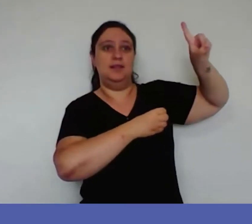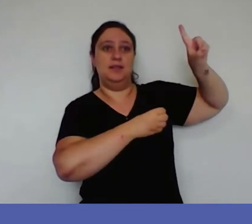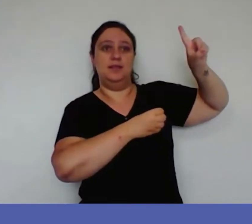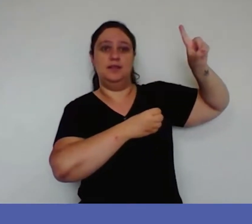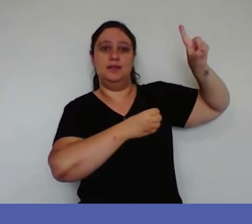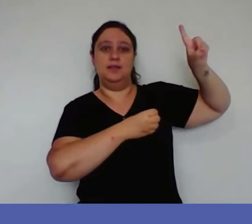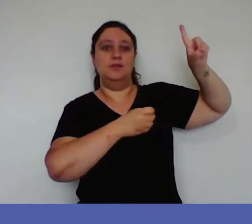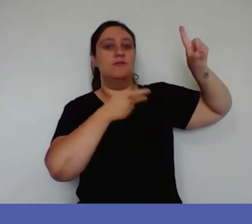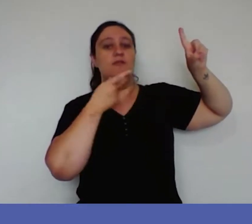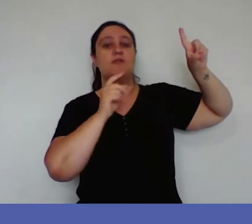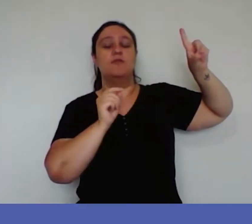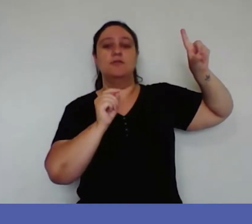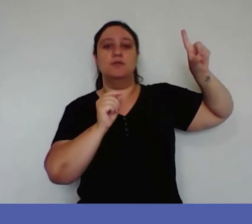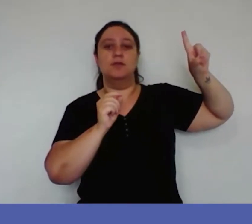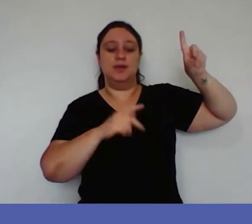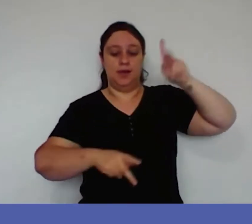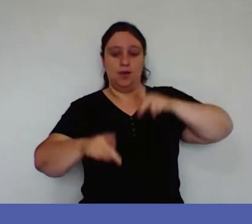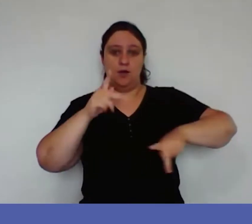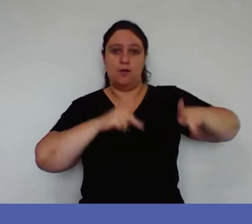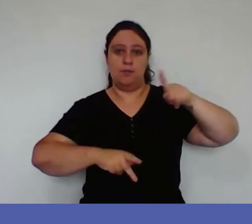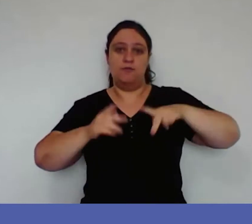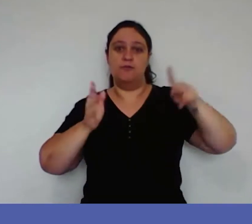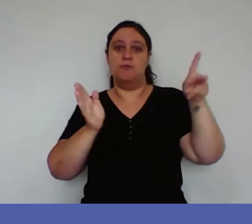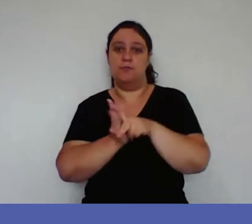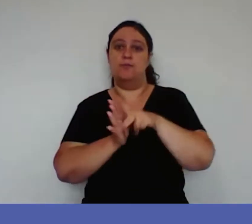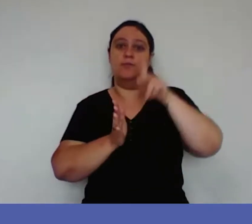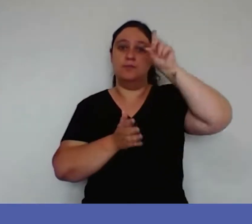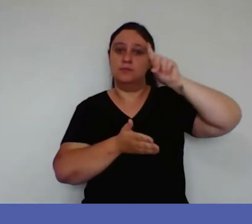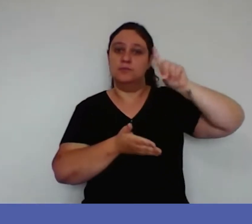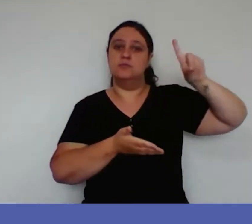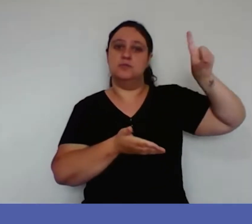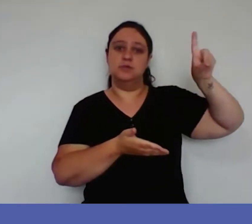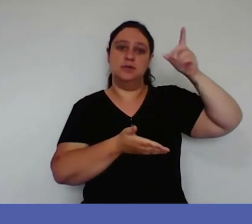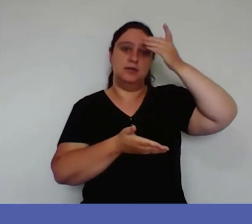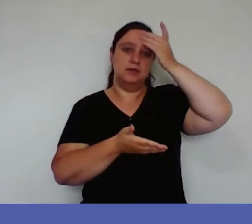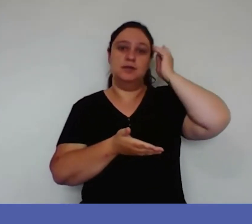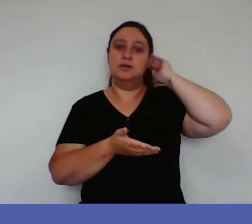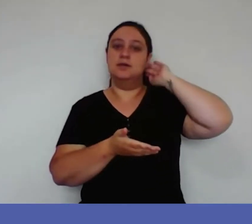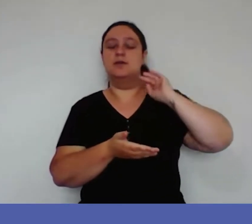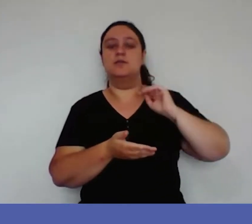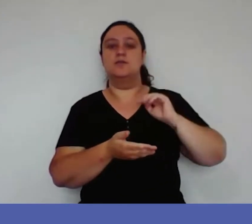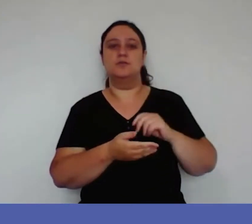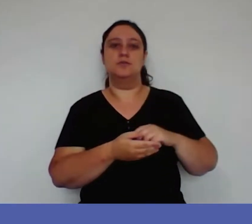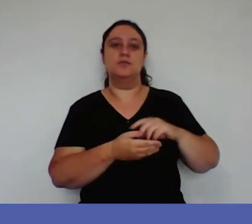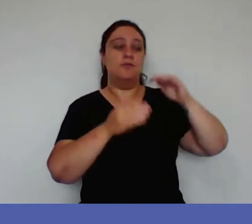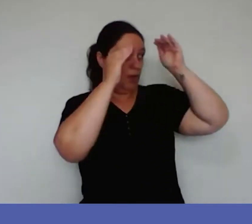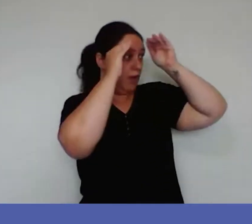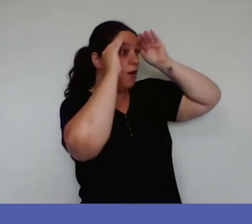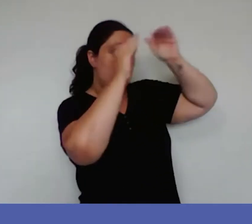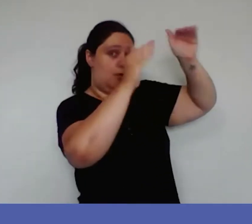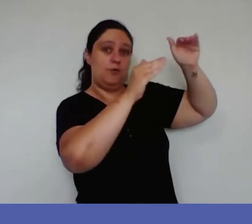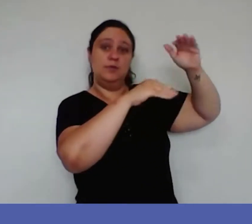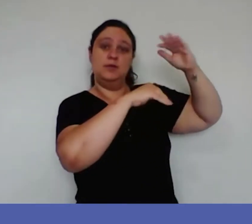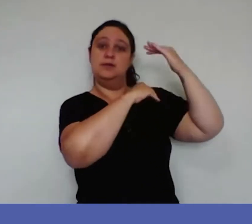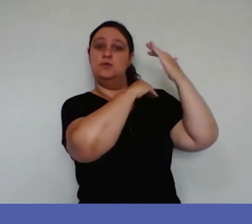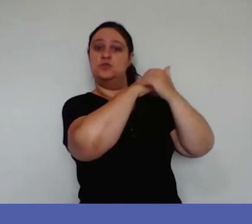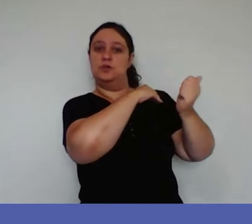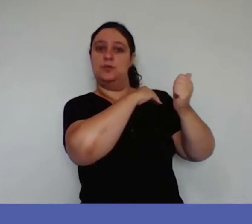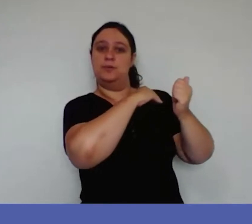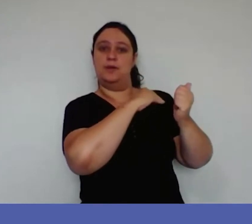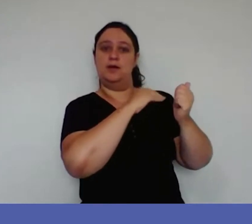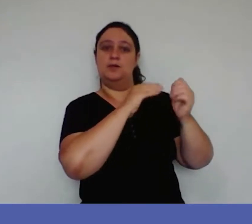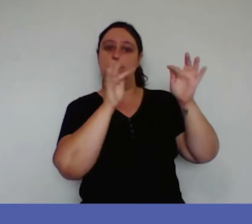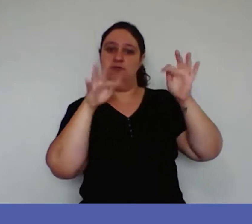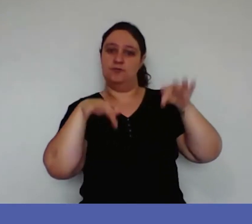povo de Deus das igrejas atenderá a convocação para essa última hora. E de fato as